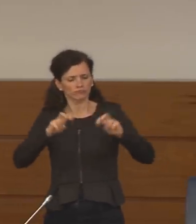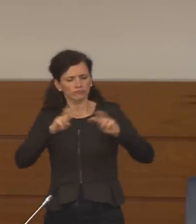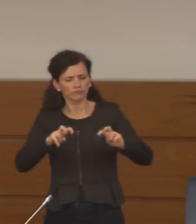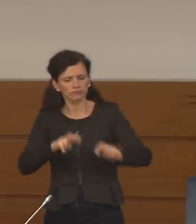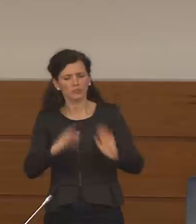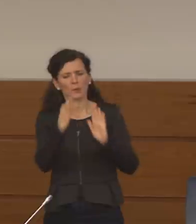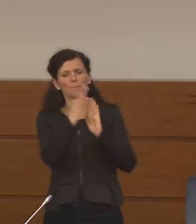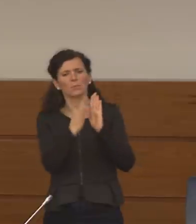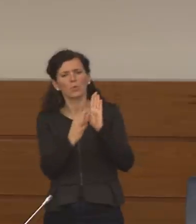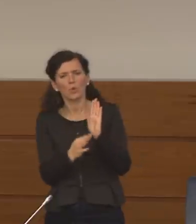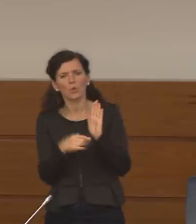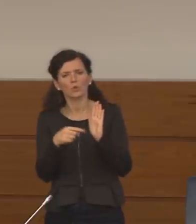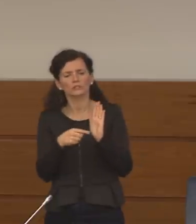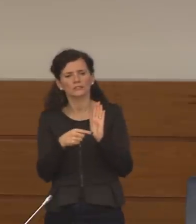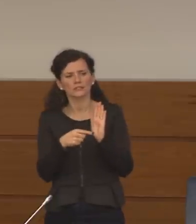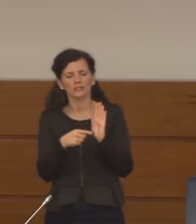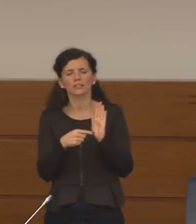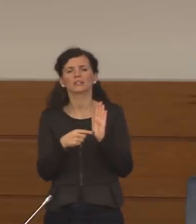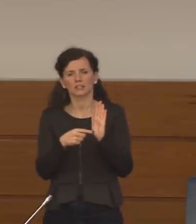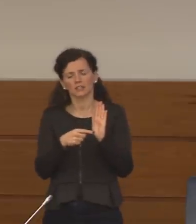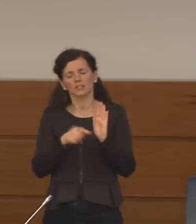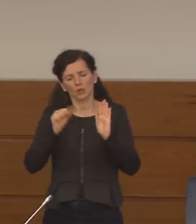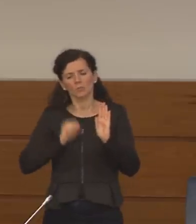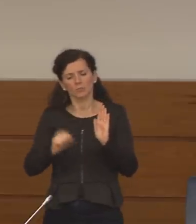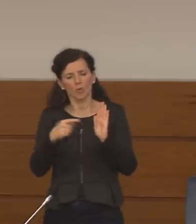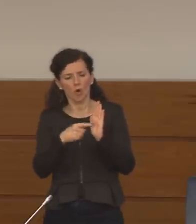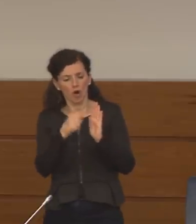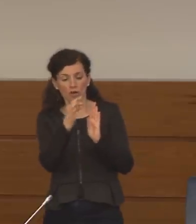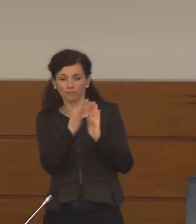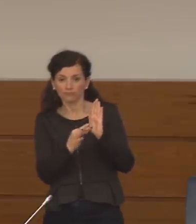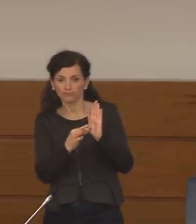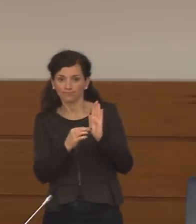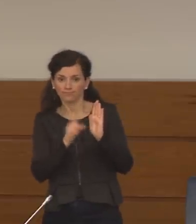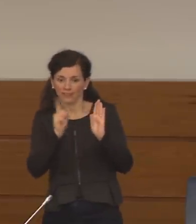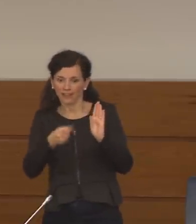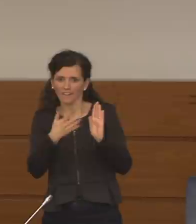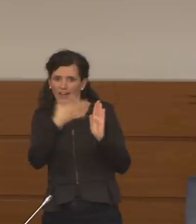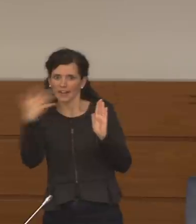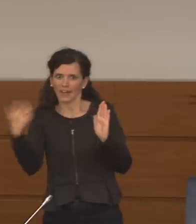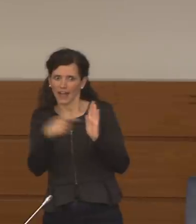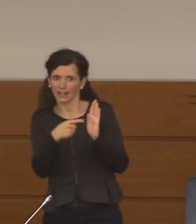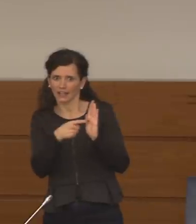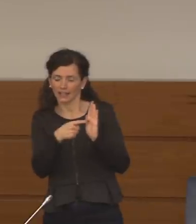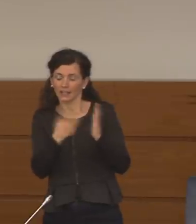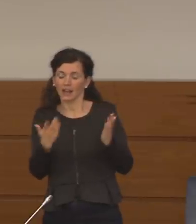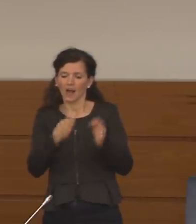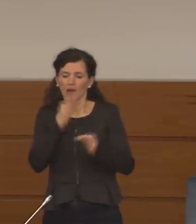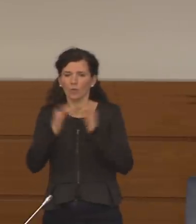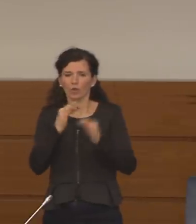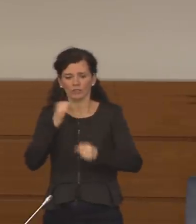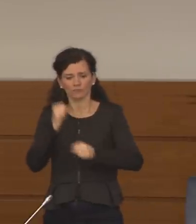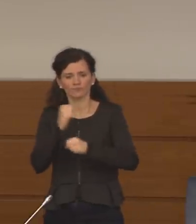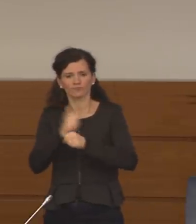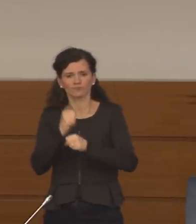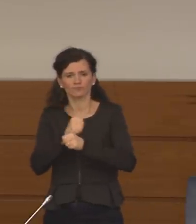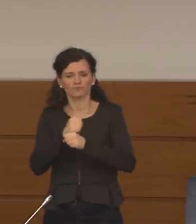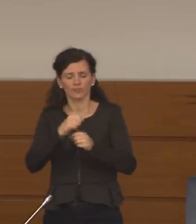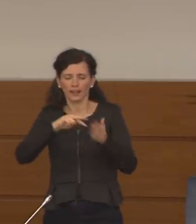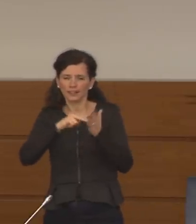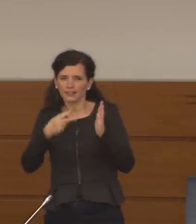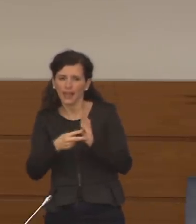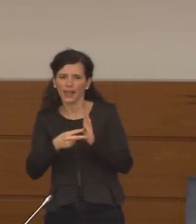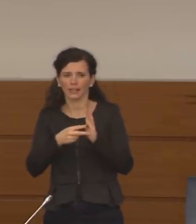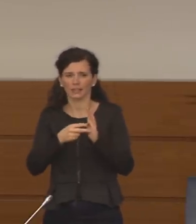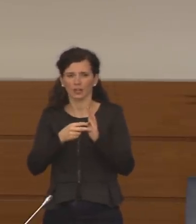punti che eventualmente possono essere chiariti e quindi si sta operando a livello tecnico per una maggiore definizione